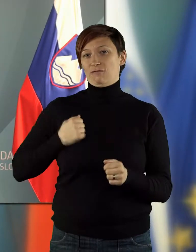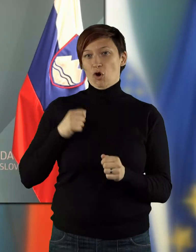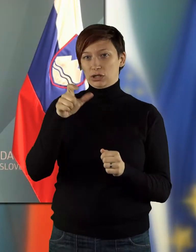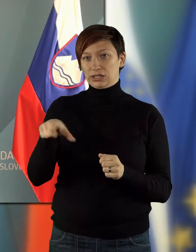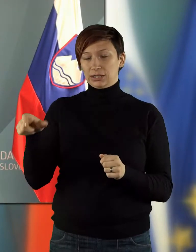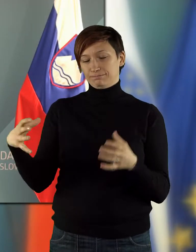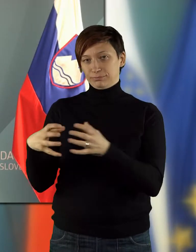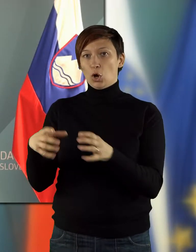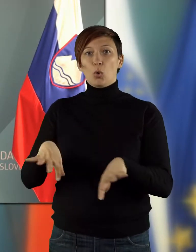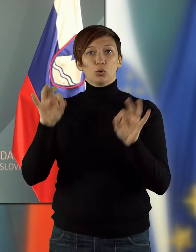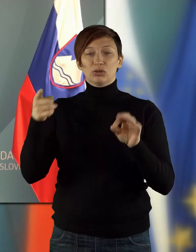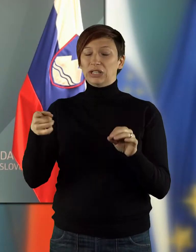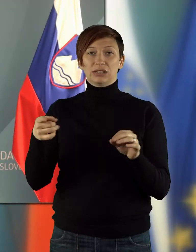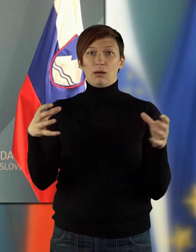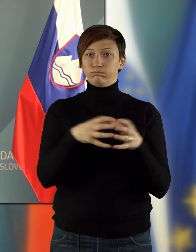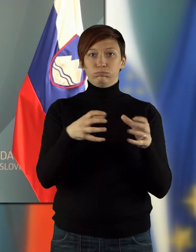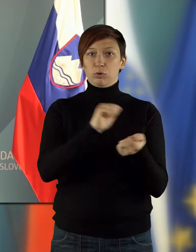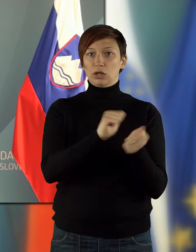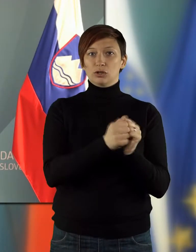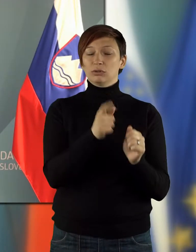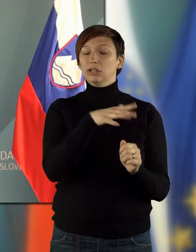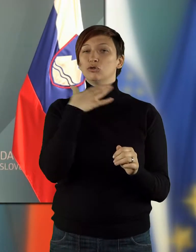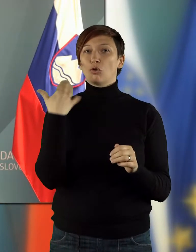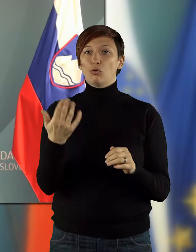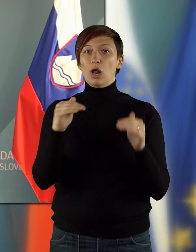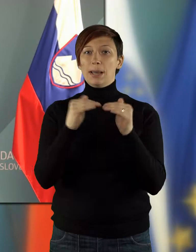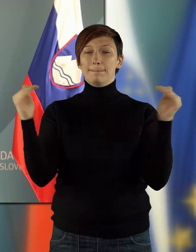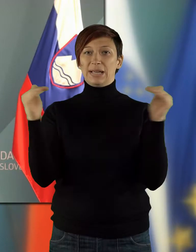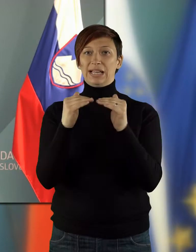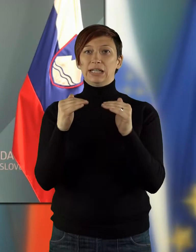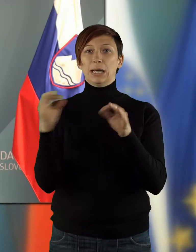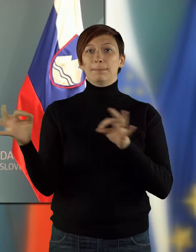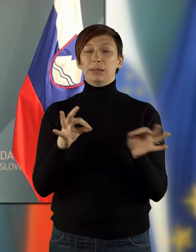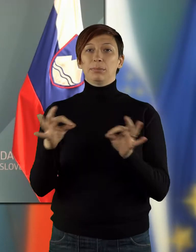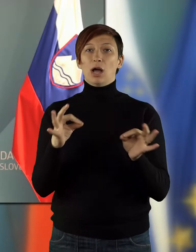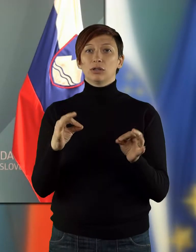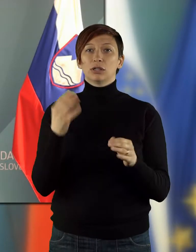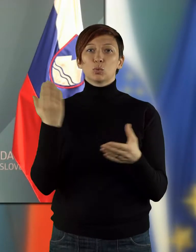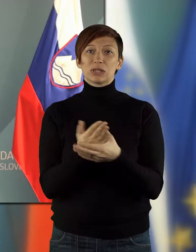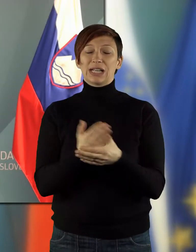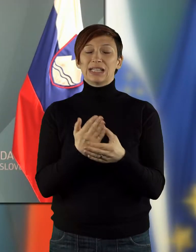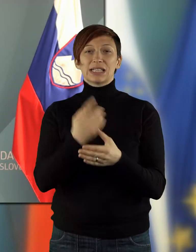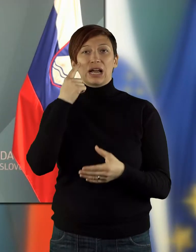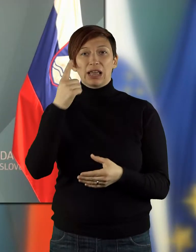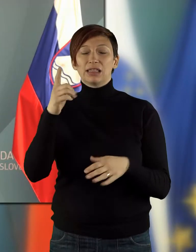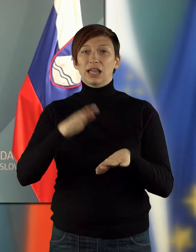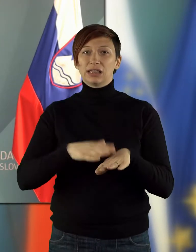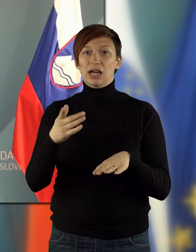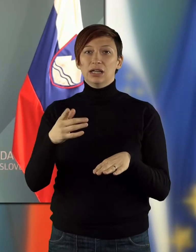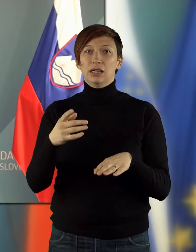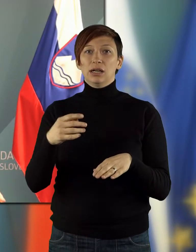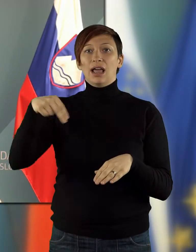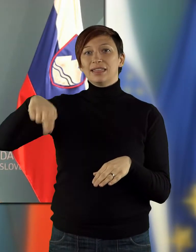do ugotovitve, da ta bataljonska bojna skupina ni v zadostni meri pripravljena oziroma ustrezna glede